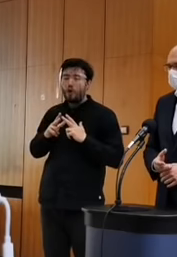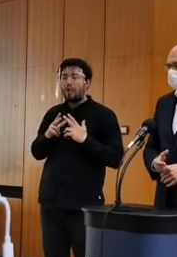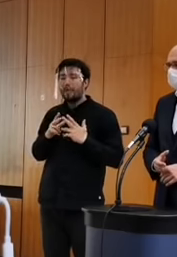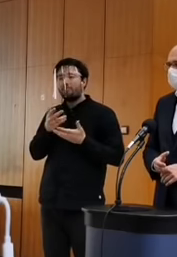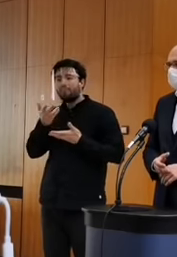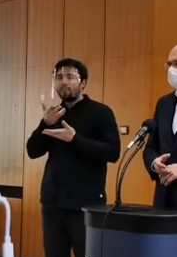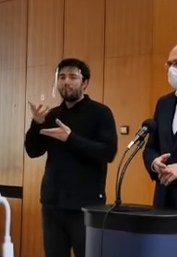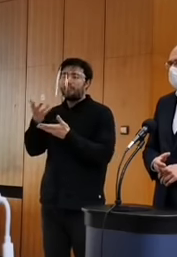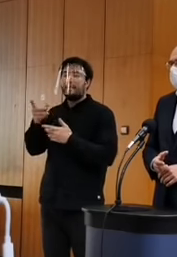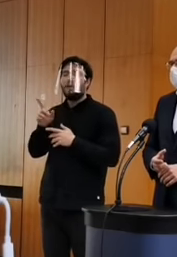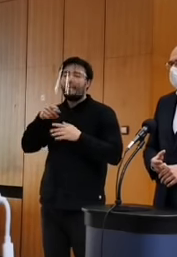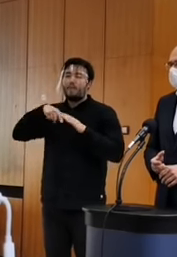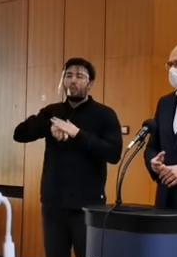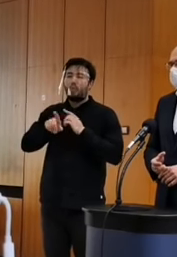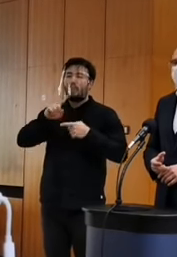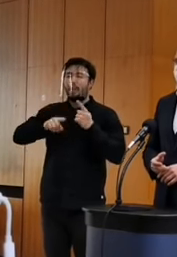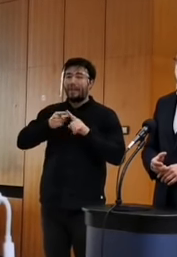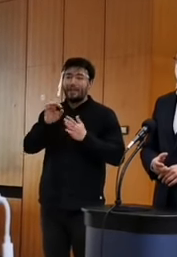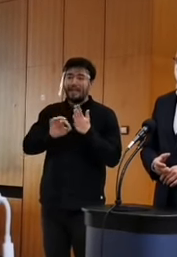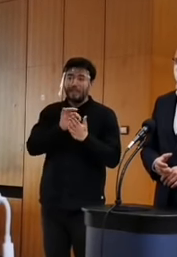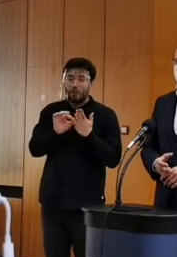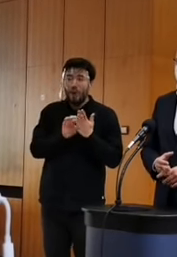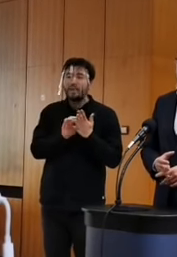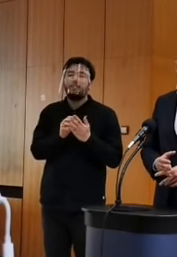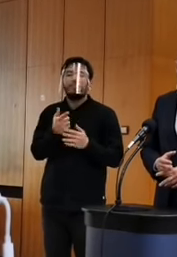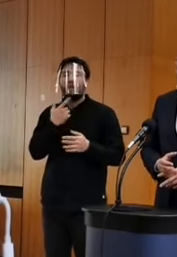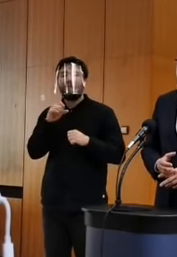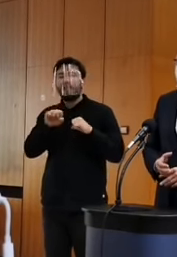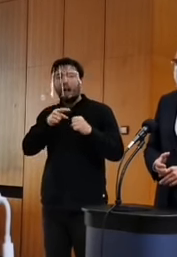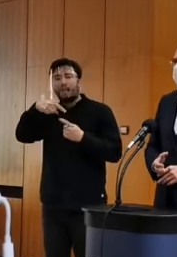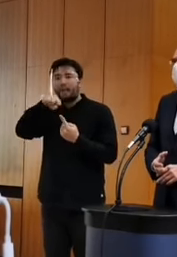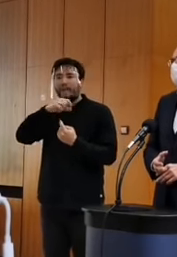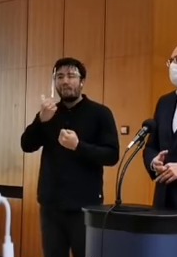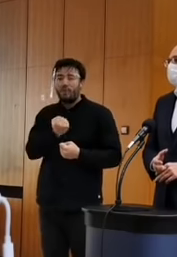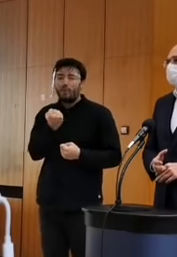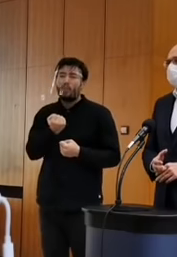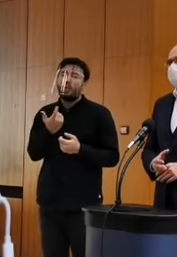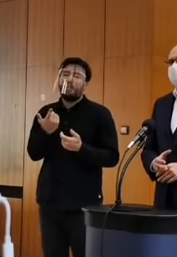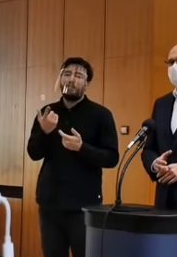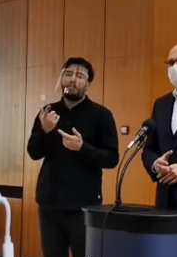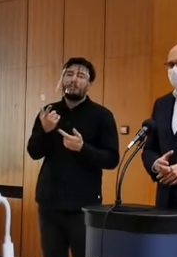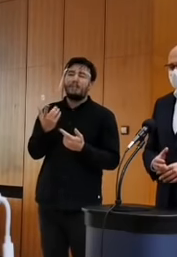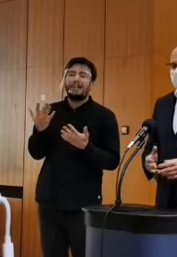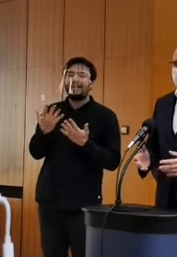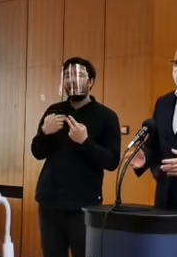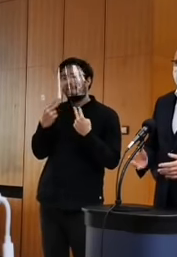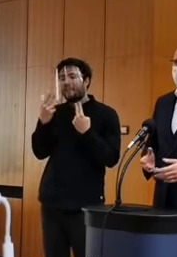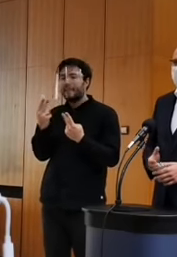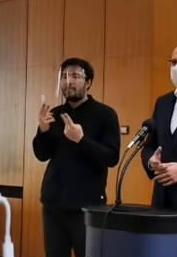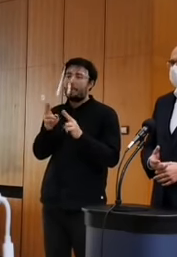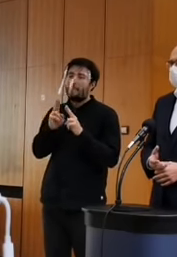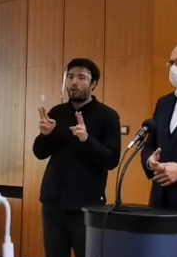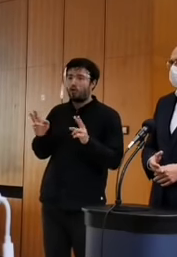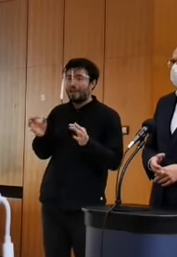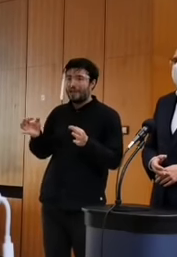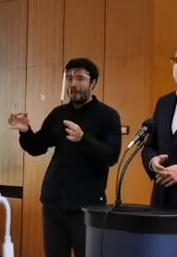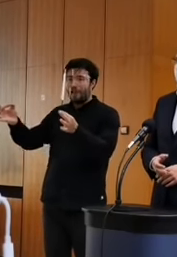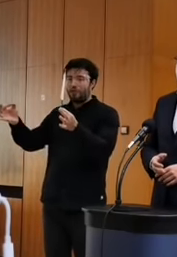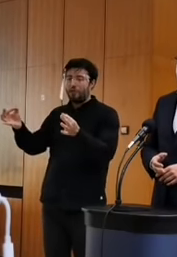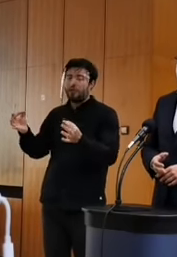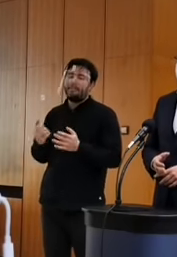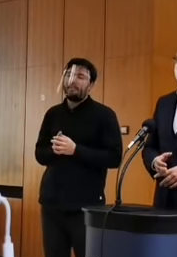vnútropolitickej situácii, o tom, ako funguje vláda, o tom, kde vidíme priestor na zlepšenie. Takéto niečo si myslím je